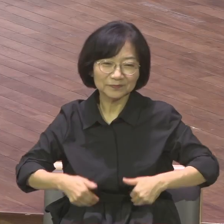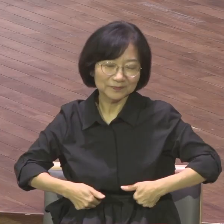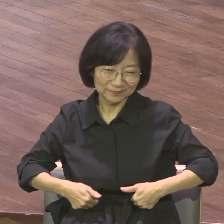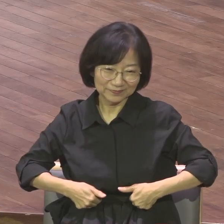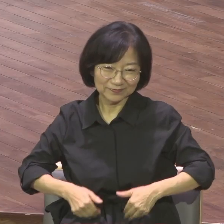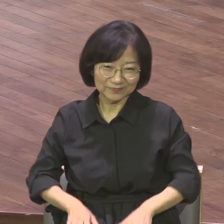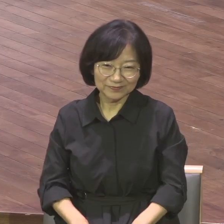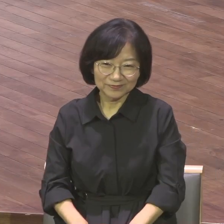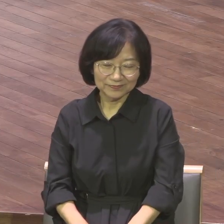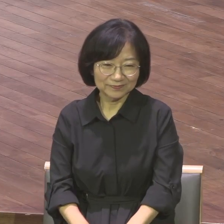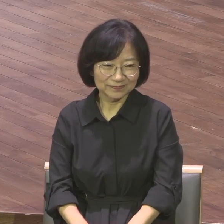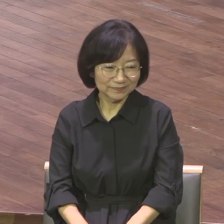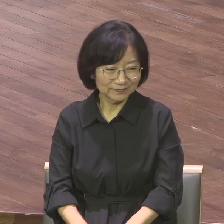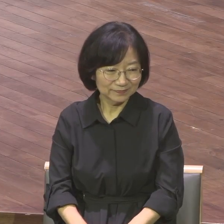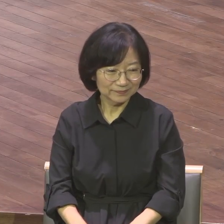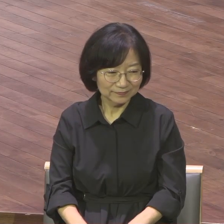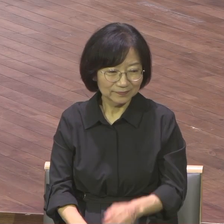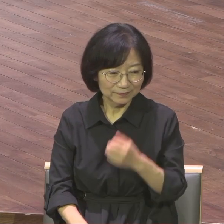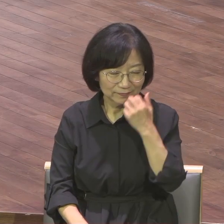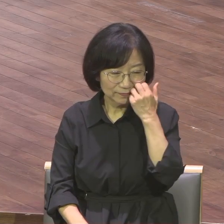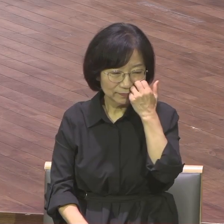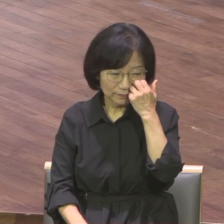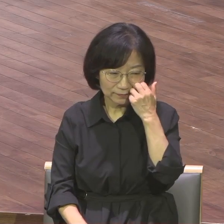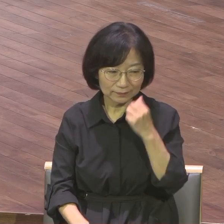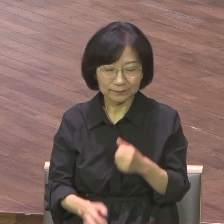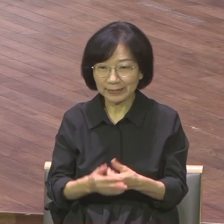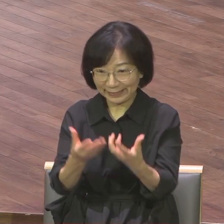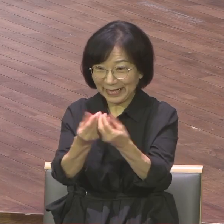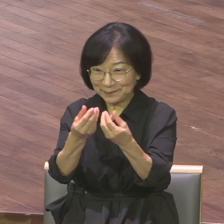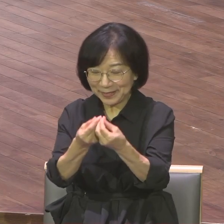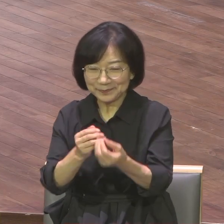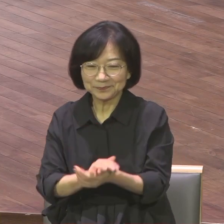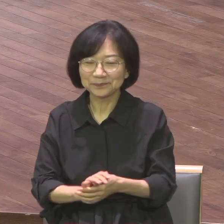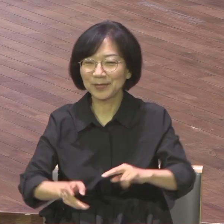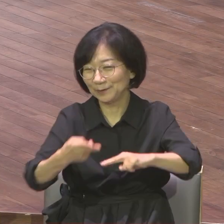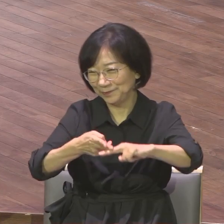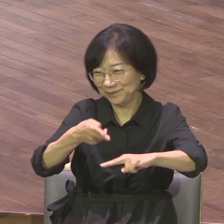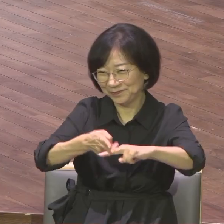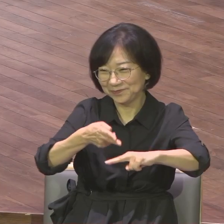똑같은 재료를 주더라도요, 셰프가 누구냐,